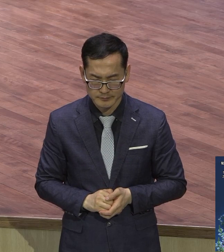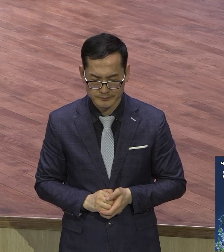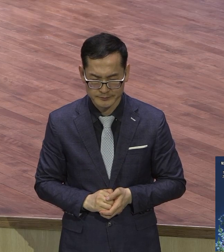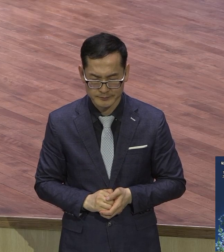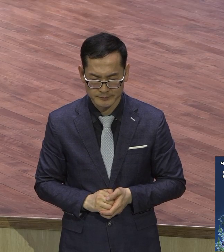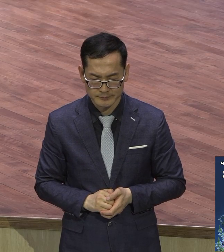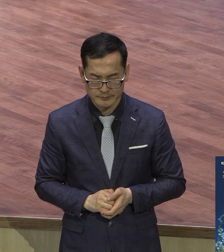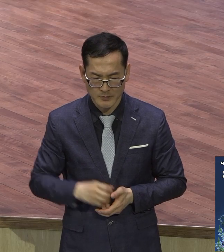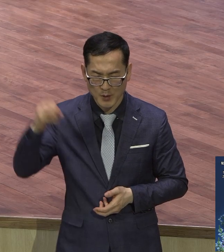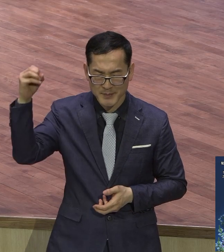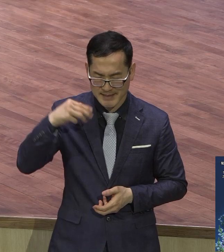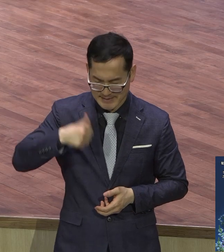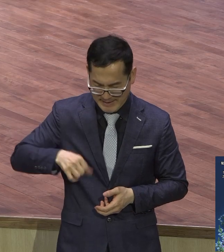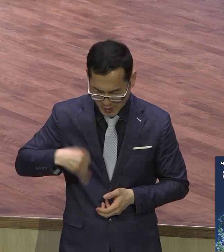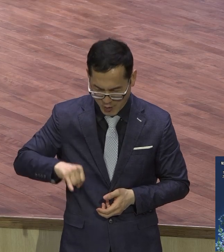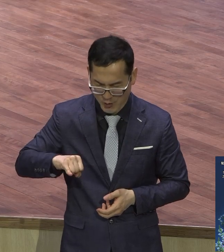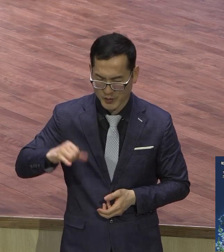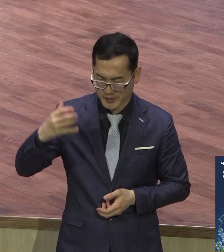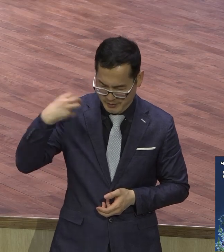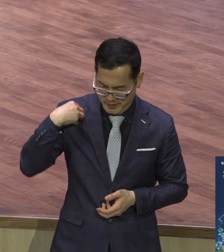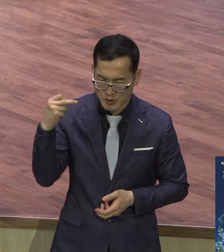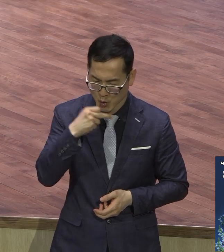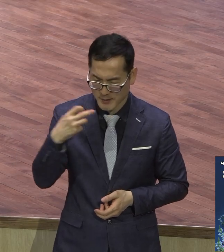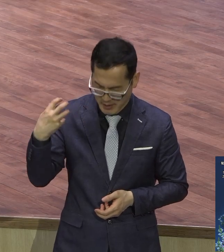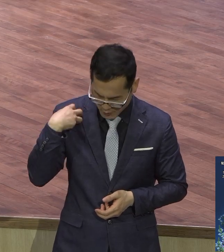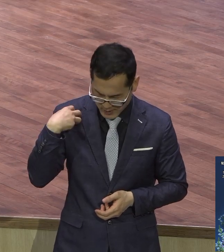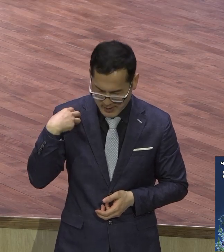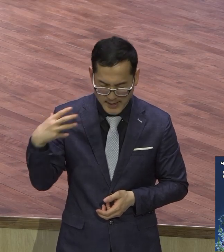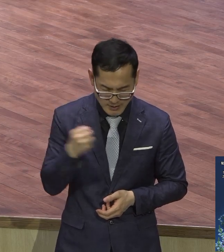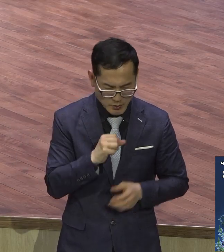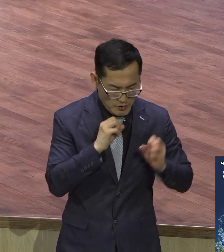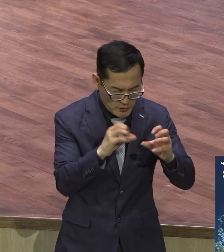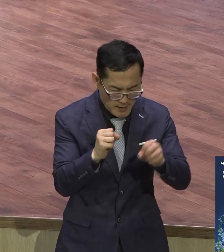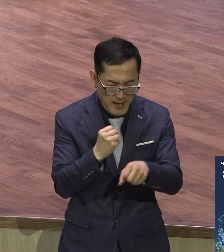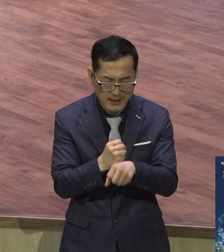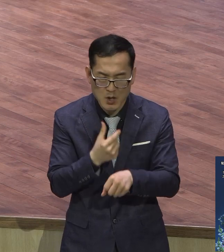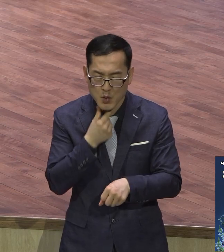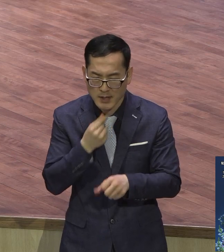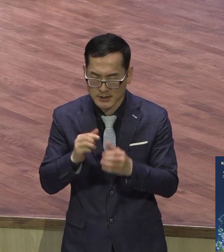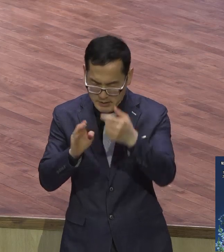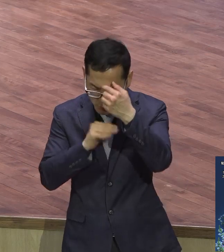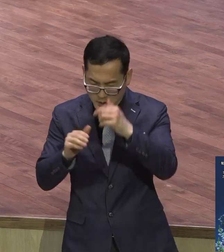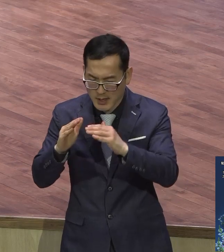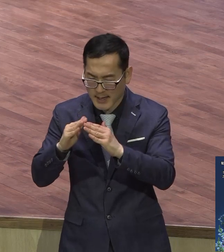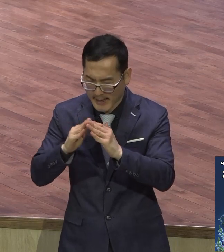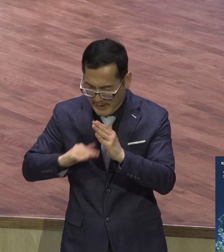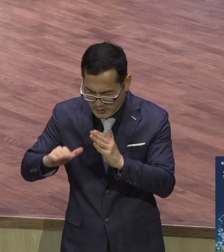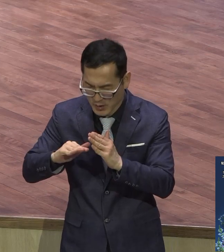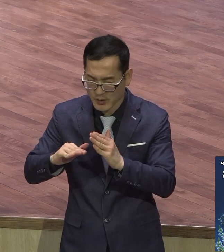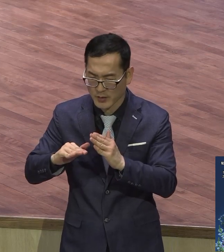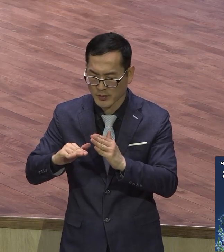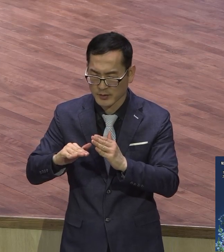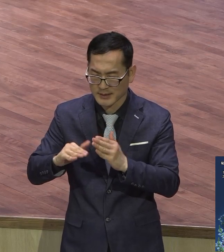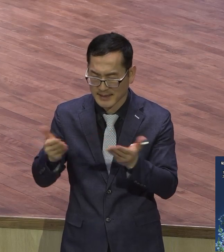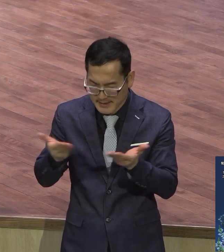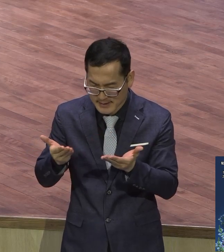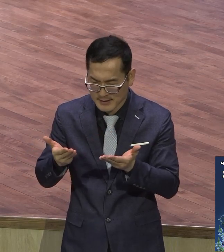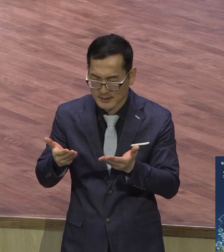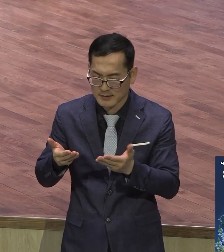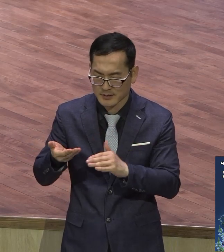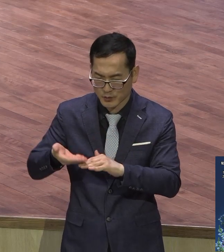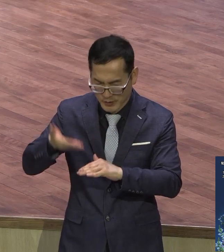빛의 자녀로서 소금의 역할을 잘 감당하기 원하는 모든 성도들 가정과 생업과 자녀와 사회의 위해